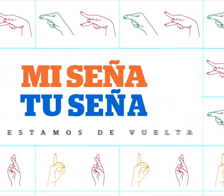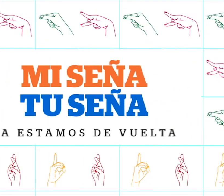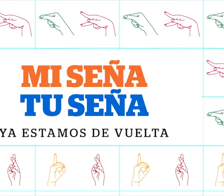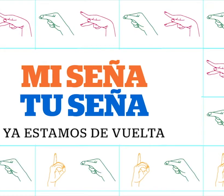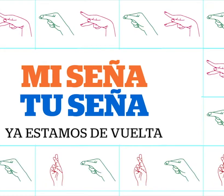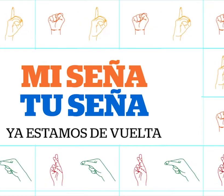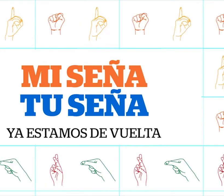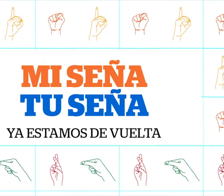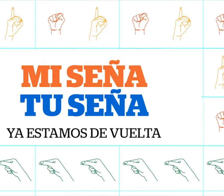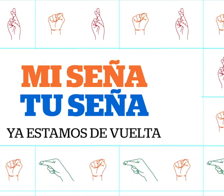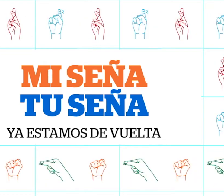ah